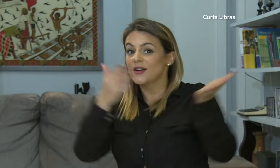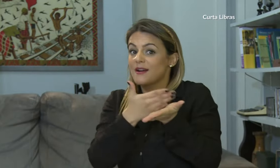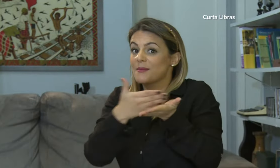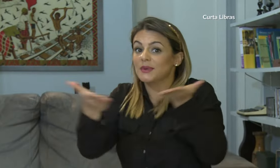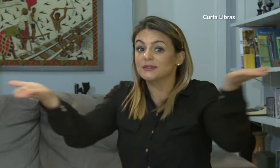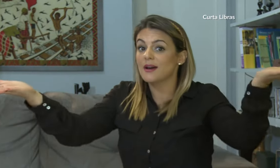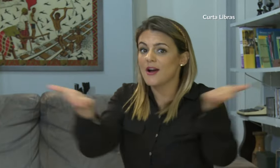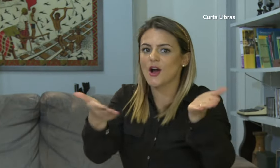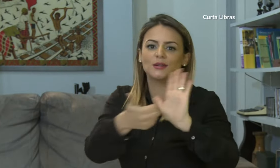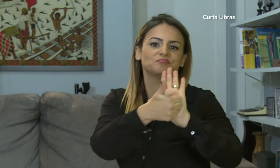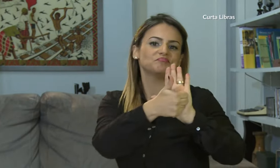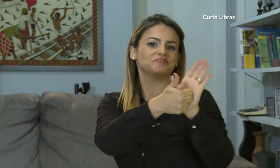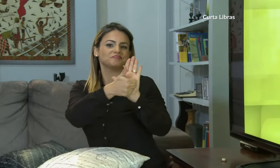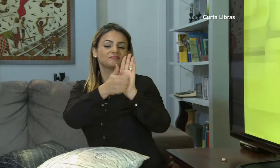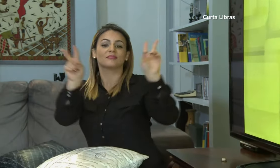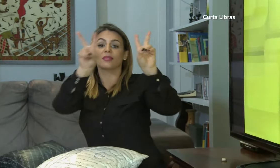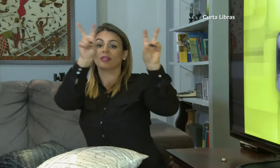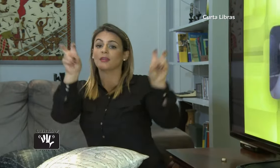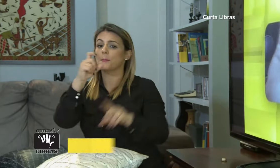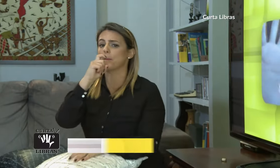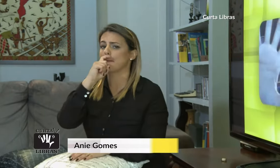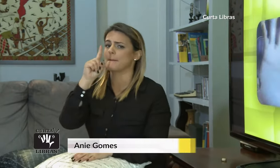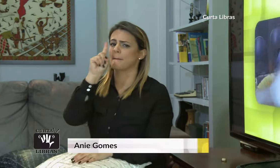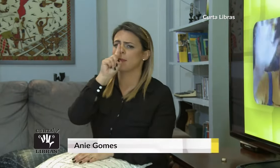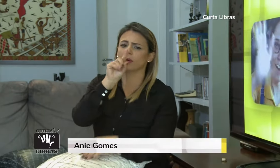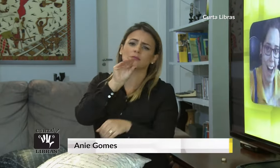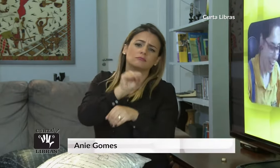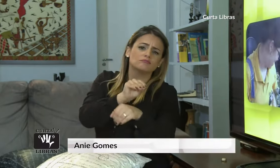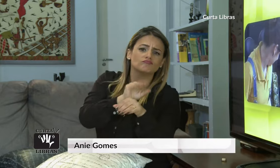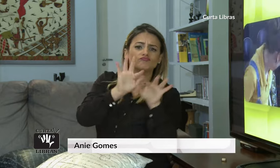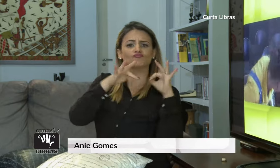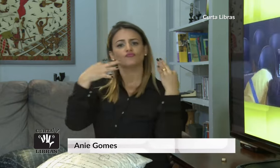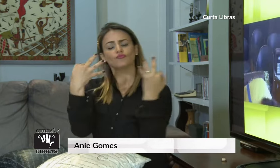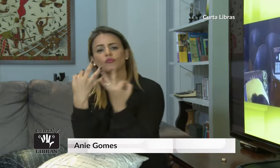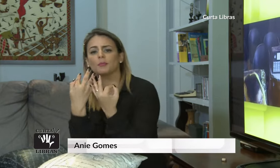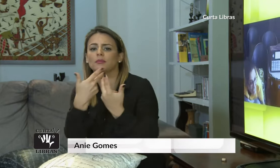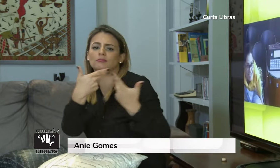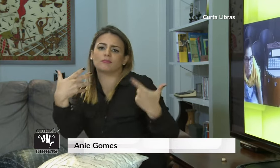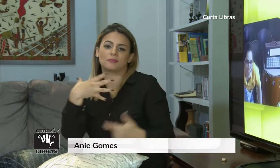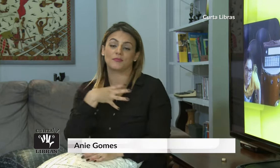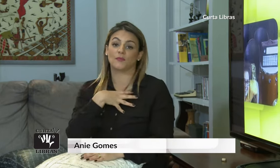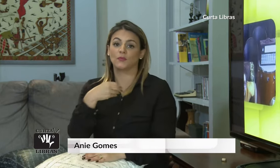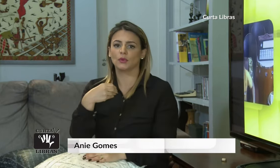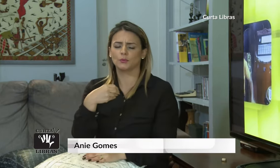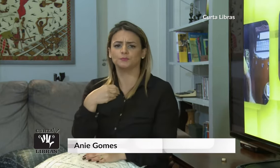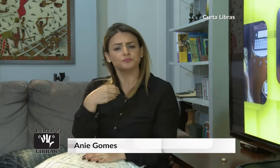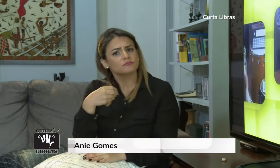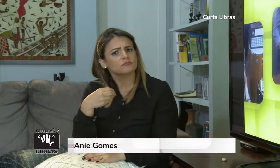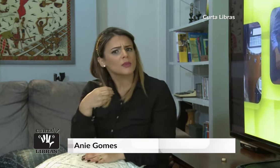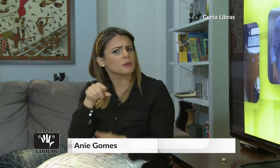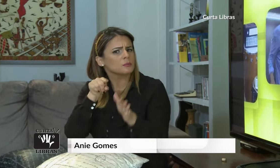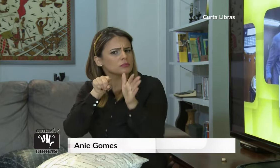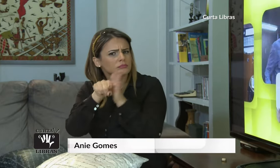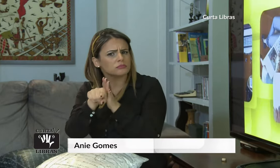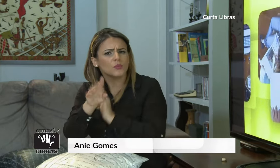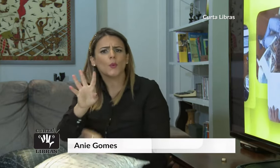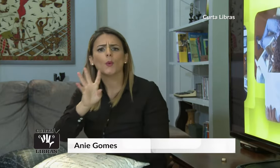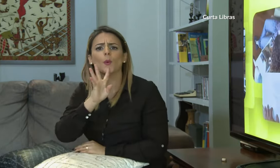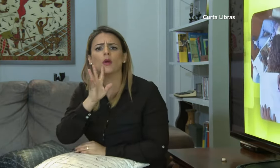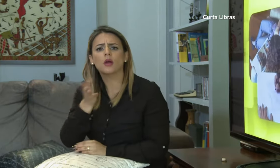Olá! Estamos começando mais um Curta Libras sobre maternidade, paternidade e cuidado com os filhos. Você já viu algumas